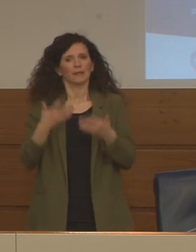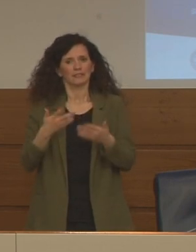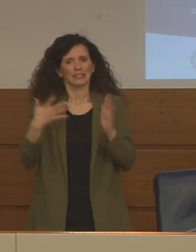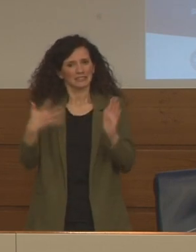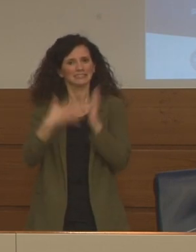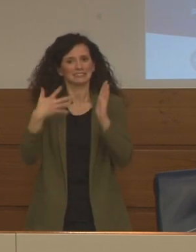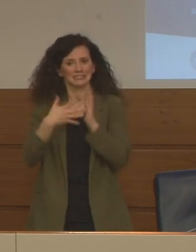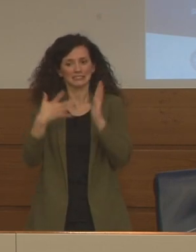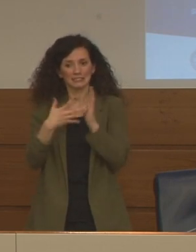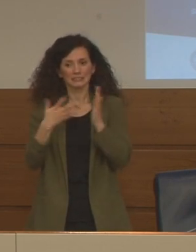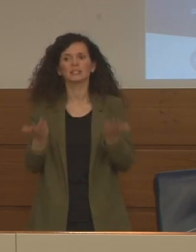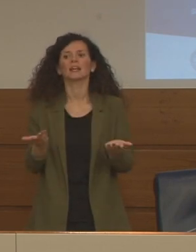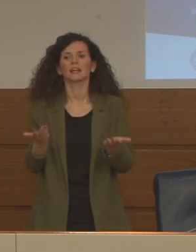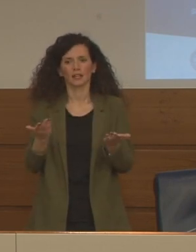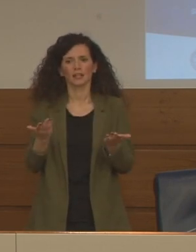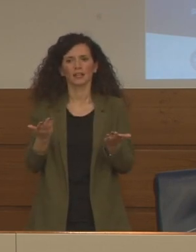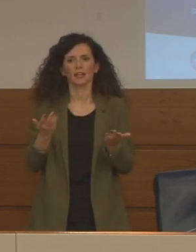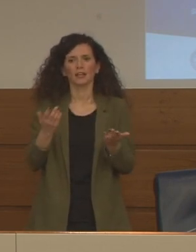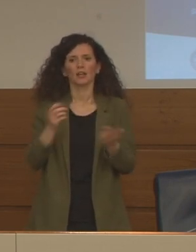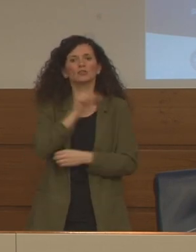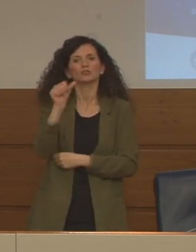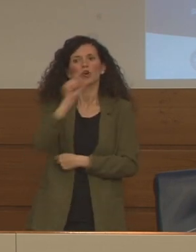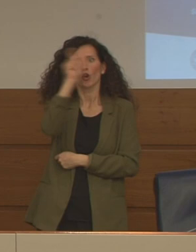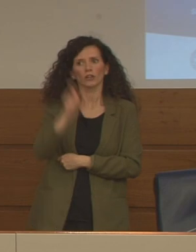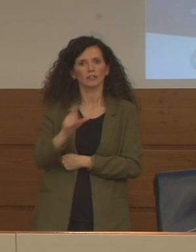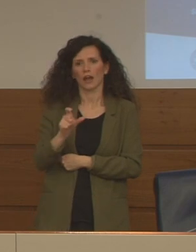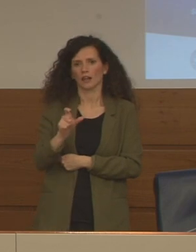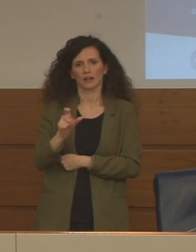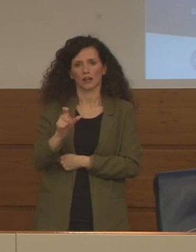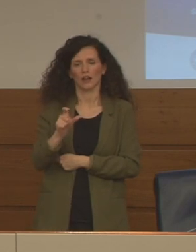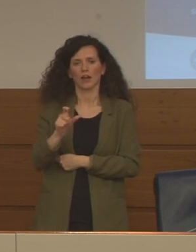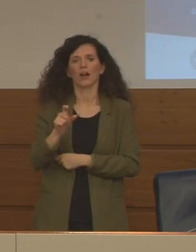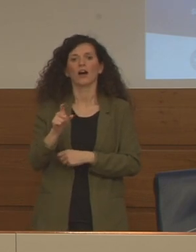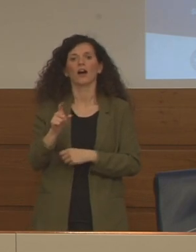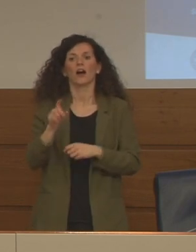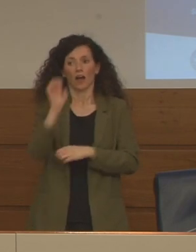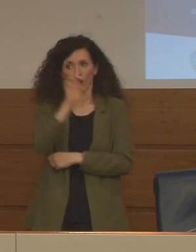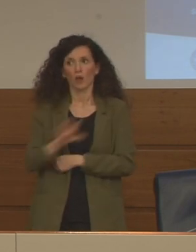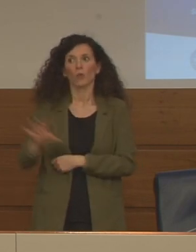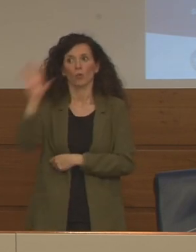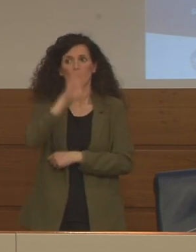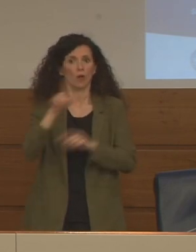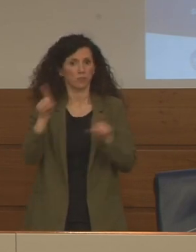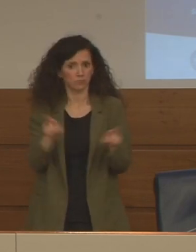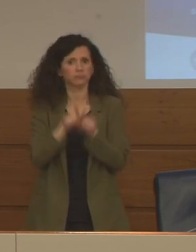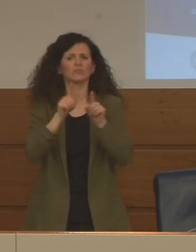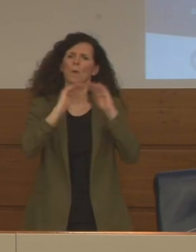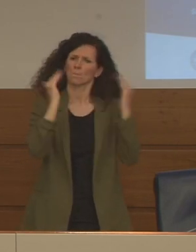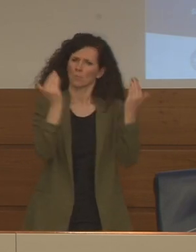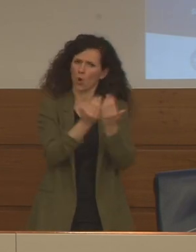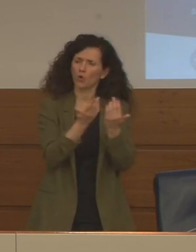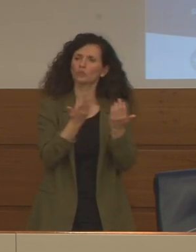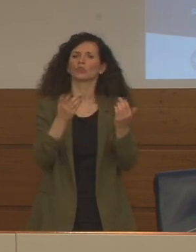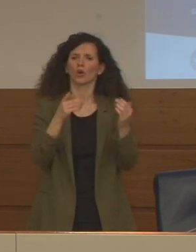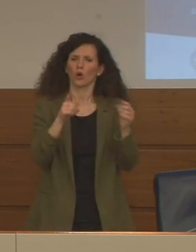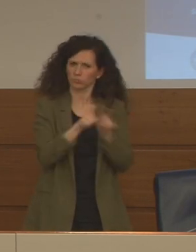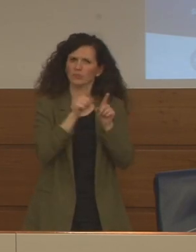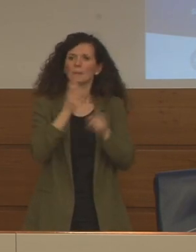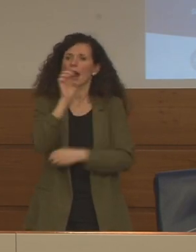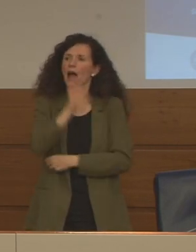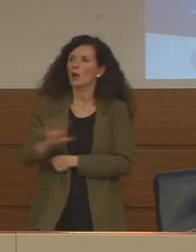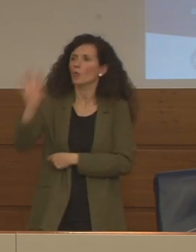vedendo tocca anche paesi dell'unione europea tocca in realtà tutto il mondo ma anche paesi a noi molto vicini